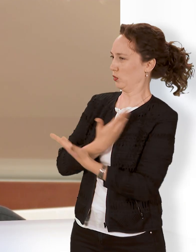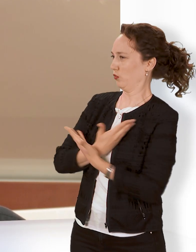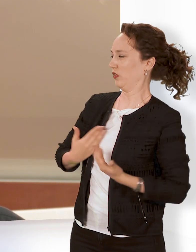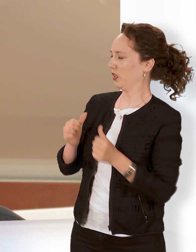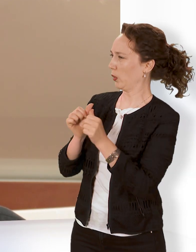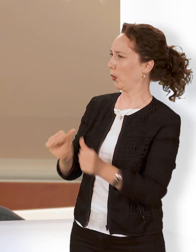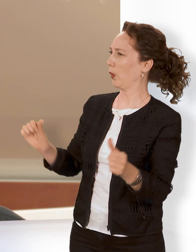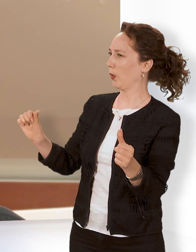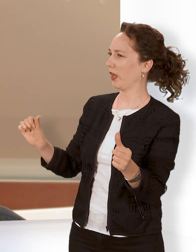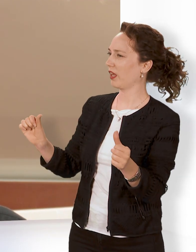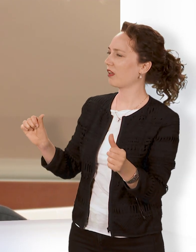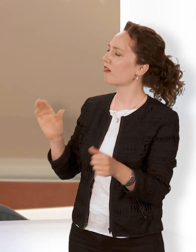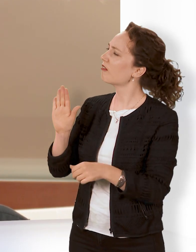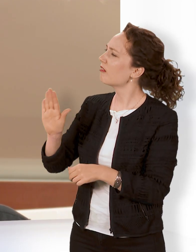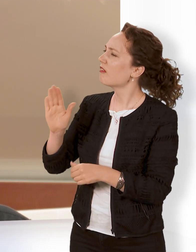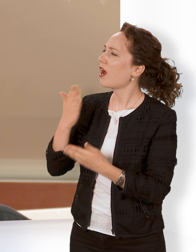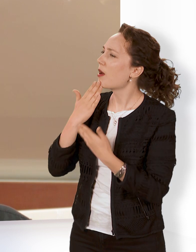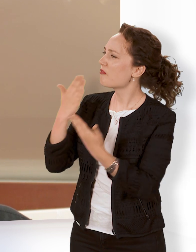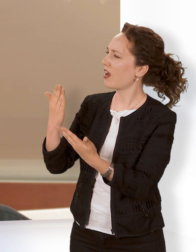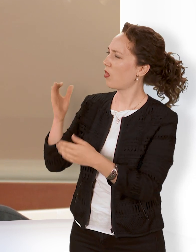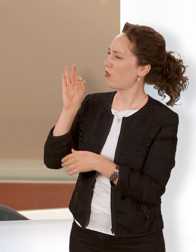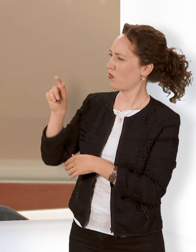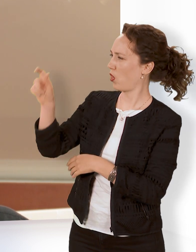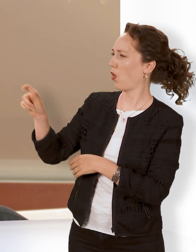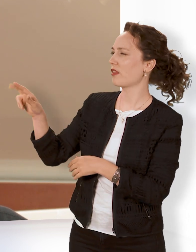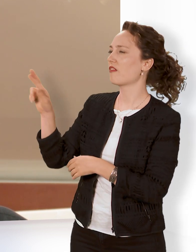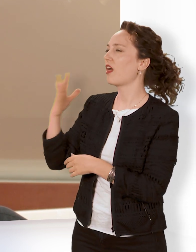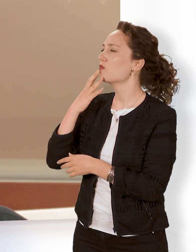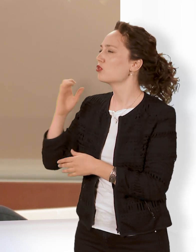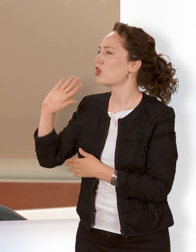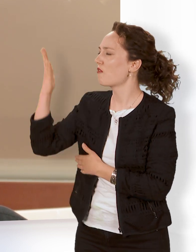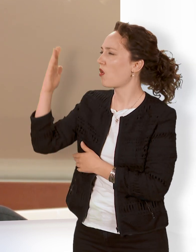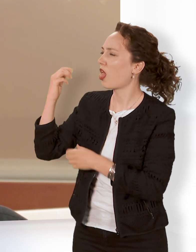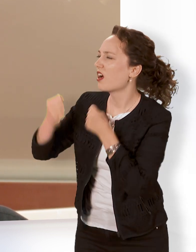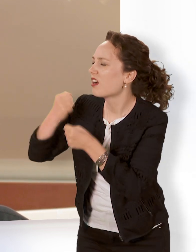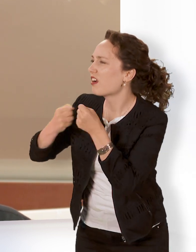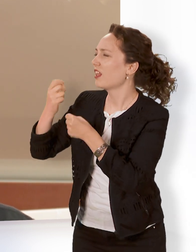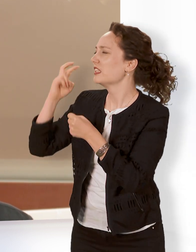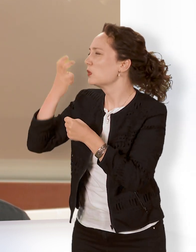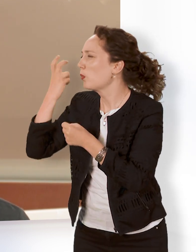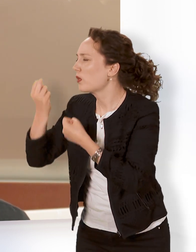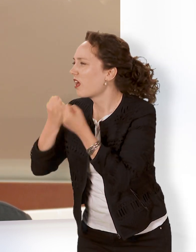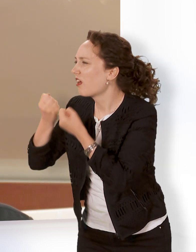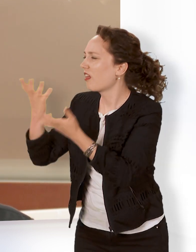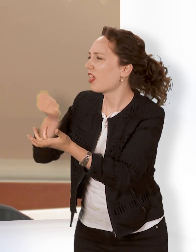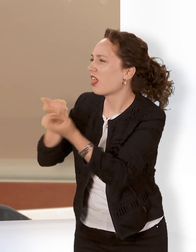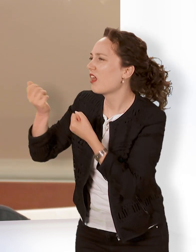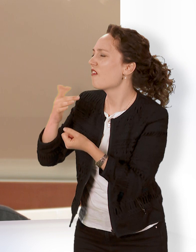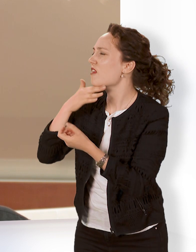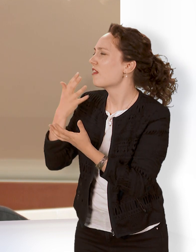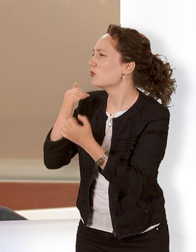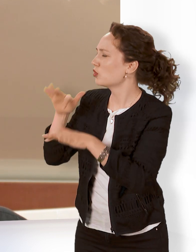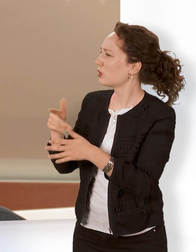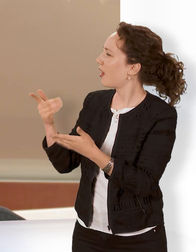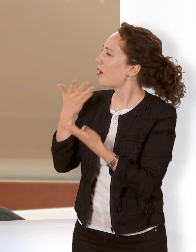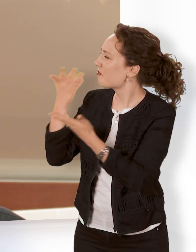denen raten, die immer noch dem Erfolg hinterherhecheln und so viele offene Wünsche haben? Was würde ich denen raten?